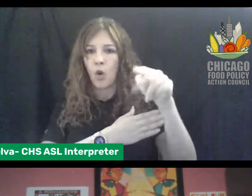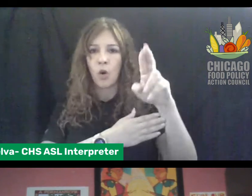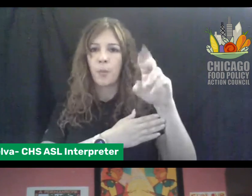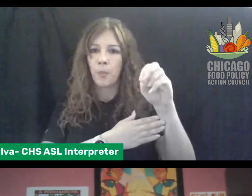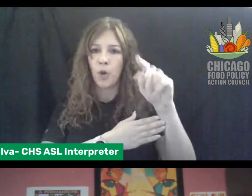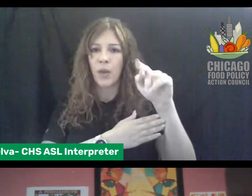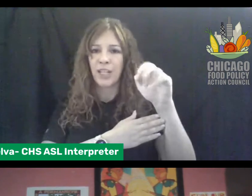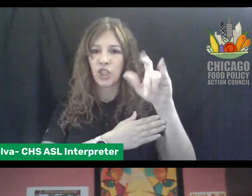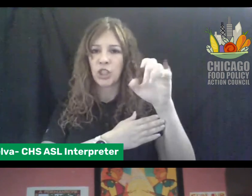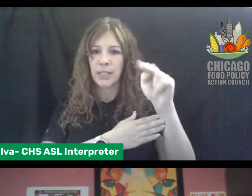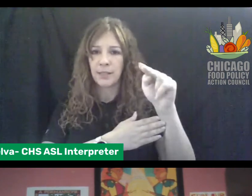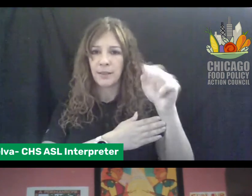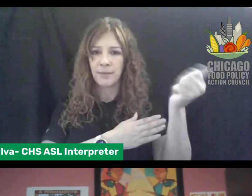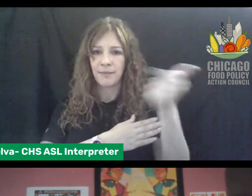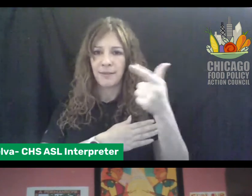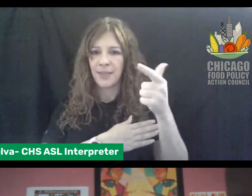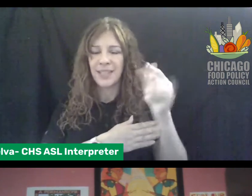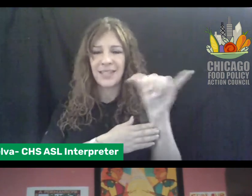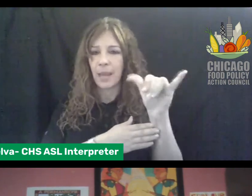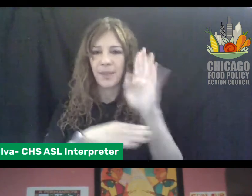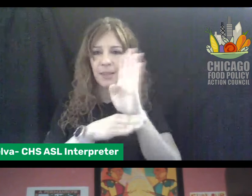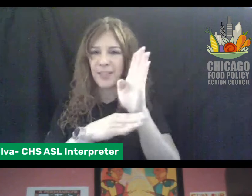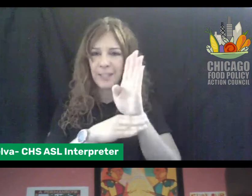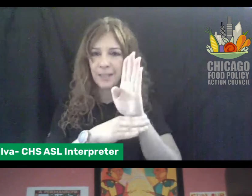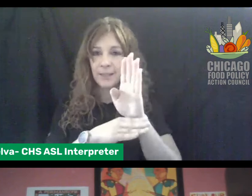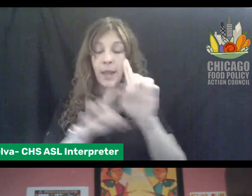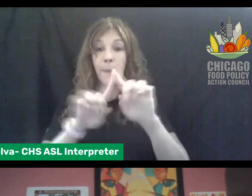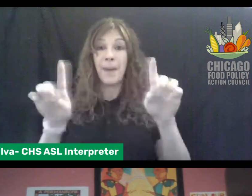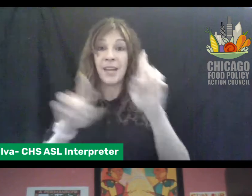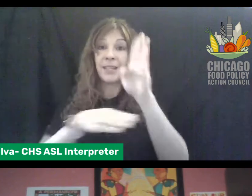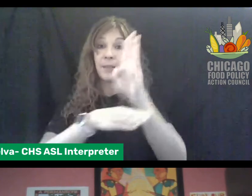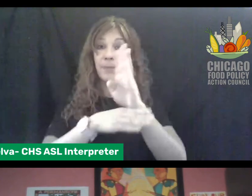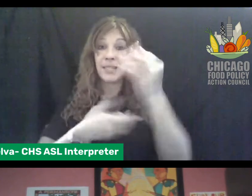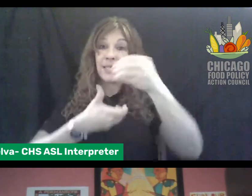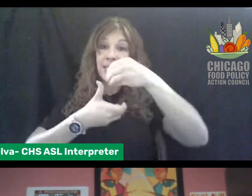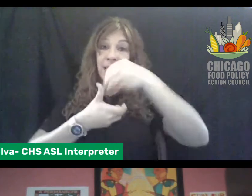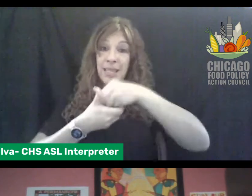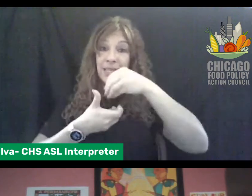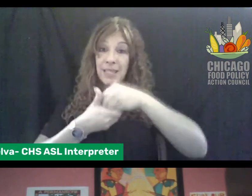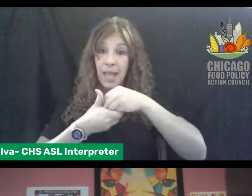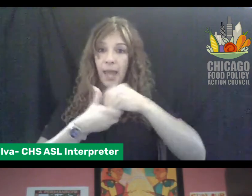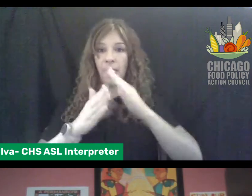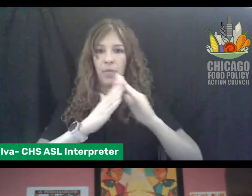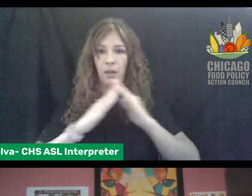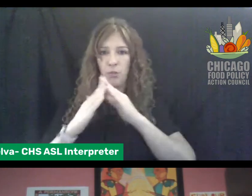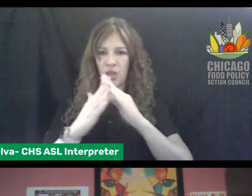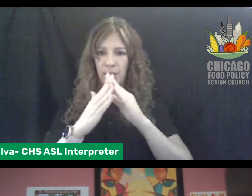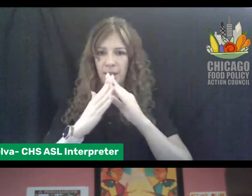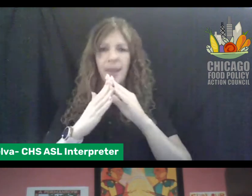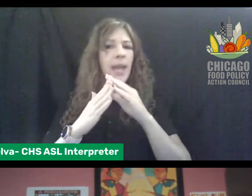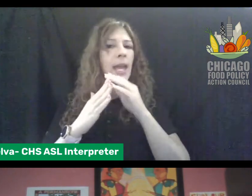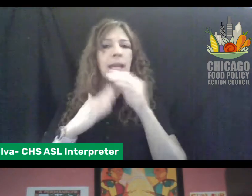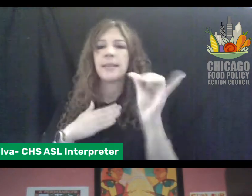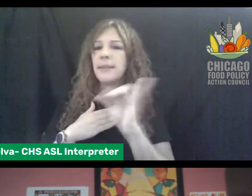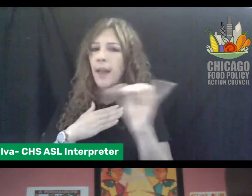negocio dentro de la comunidad. no es como el